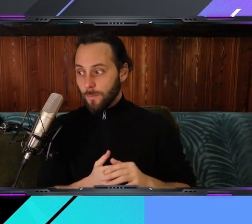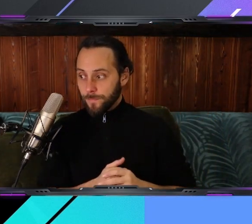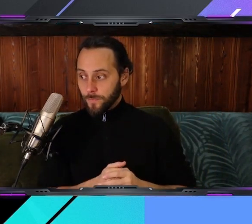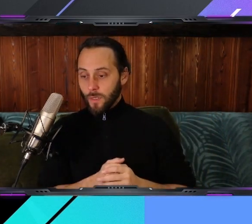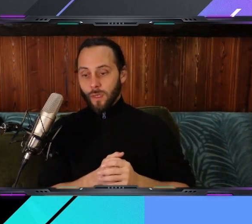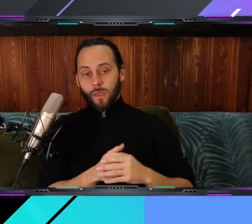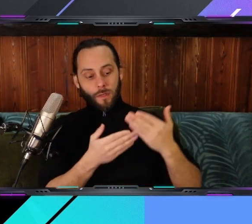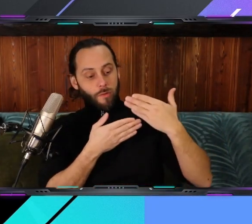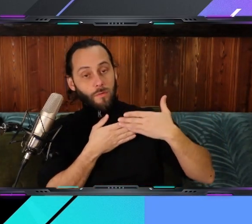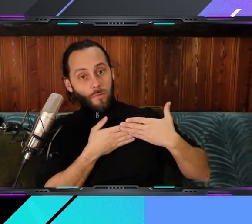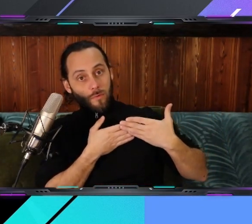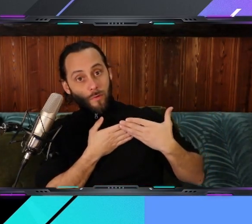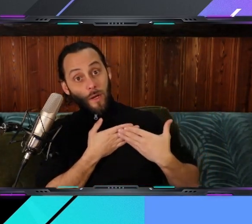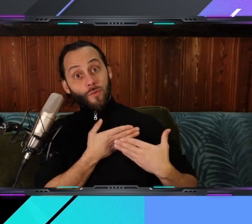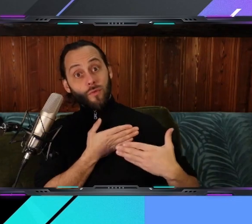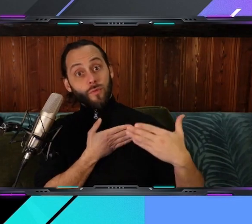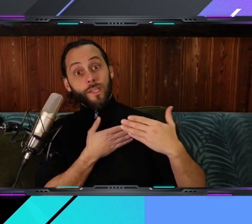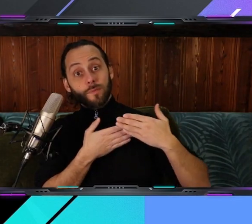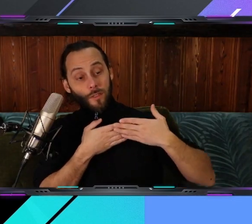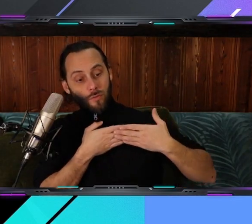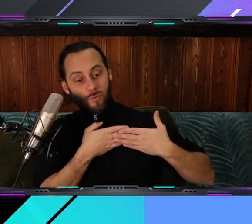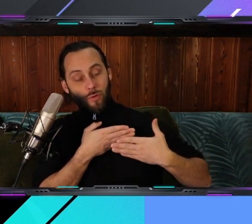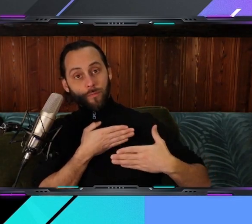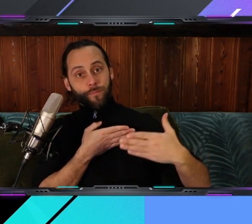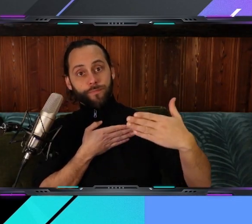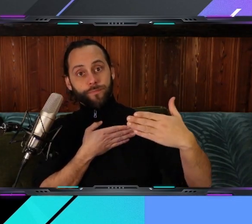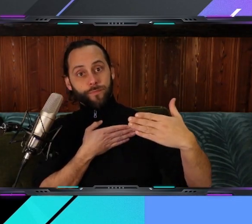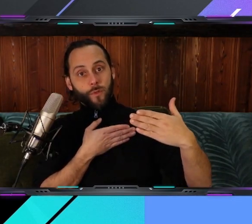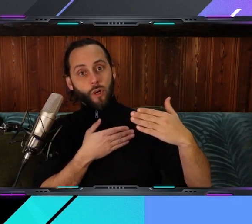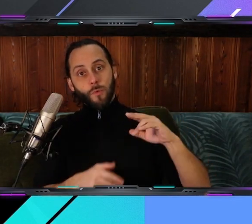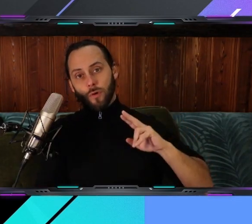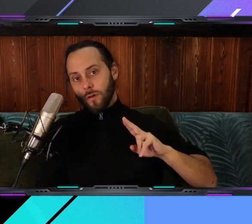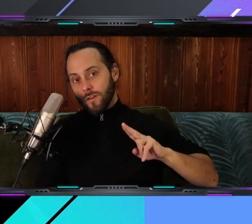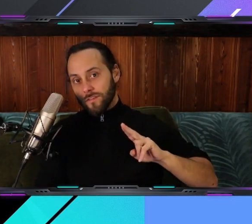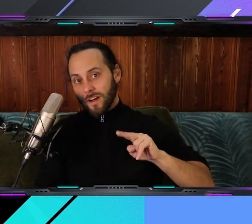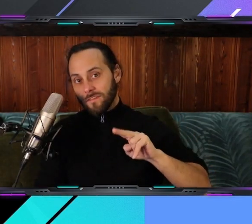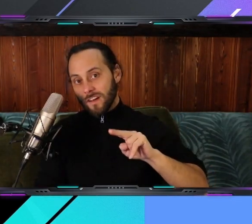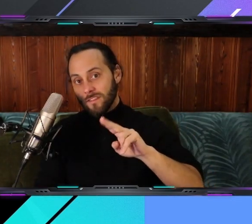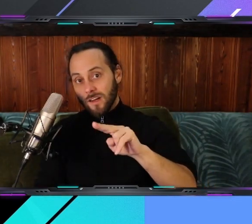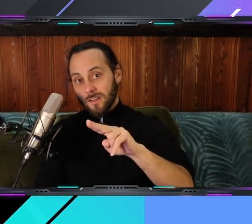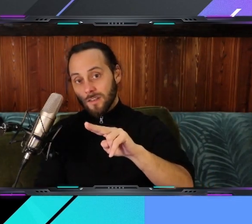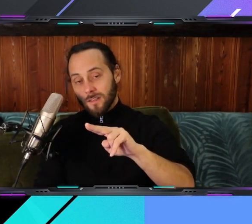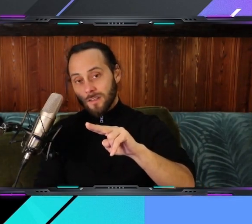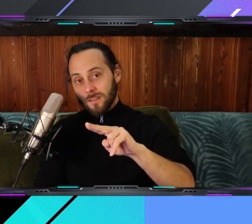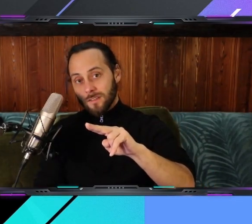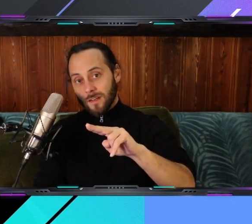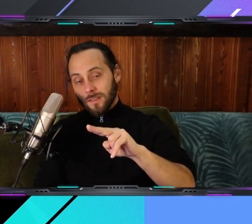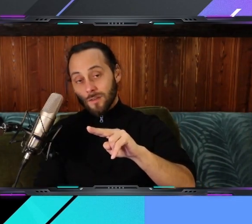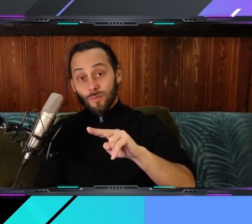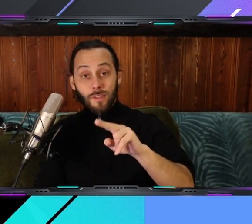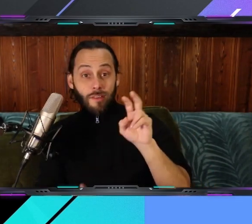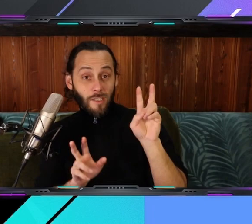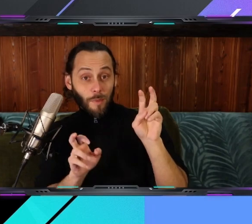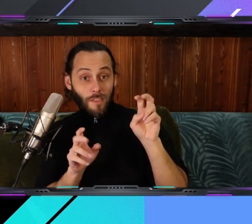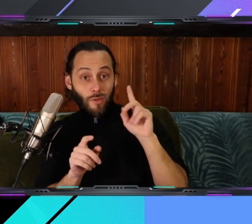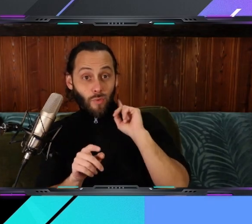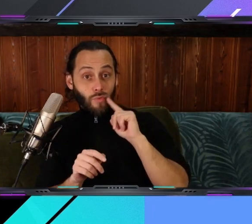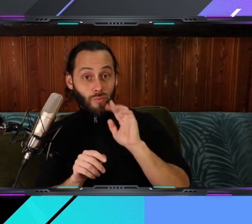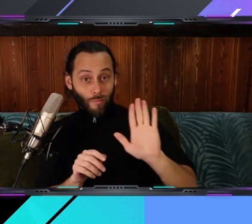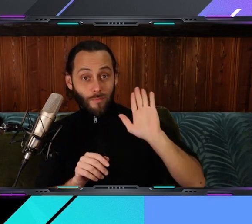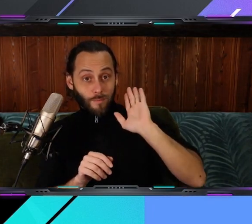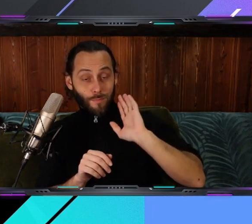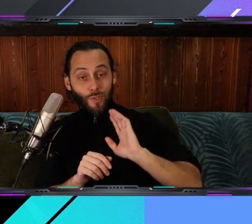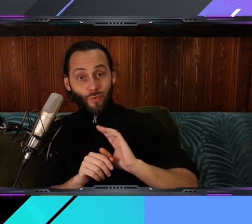pas sûr. Donc voilà, une expression de temps. Comme va. Hein, c'est aussi une